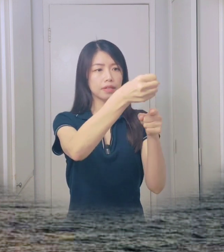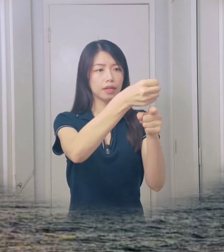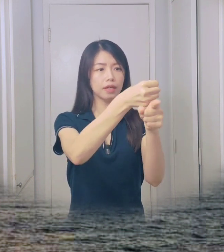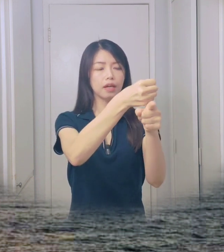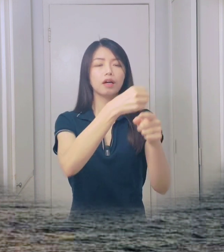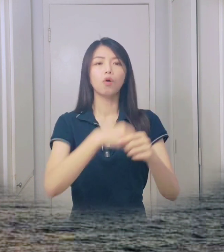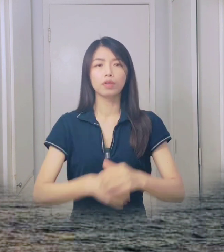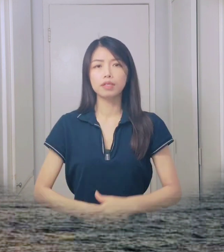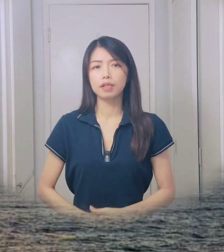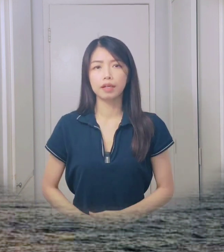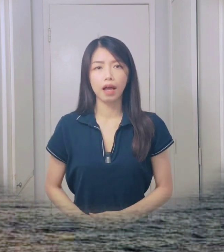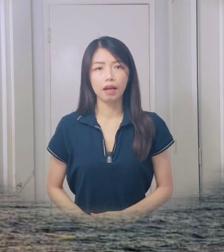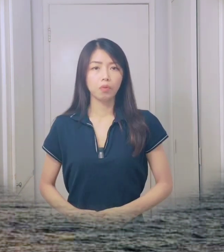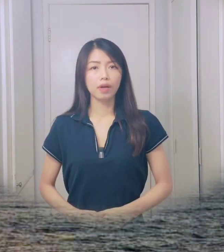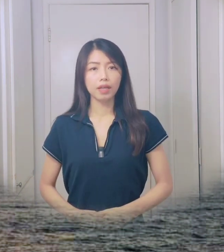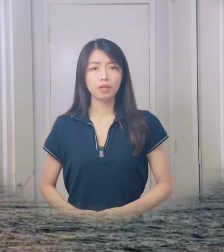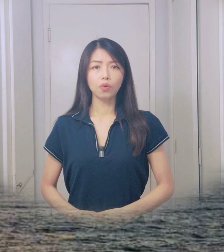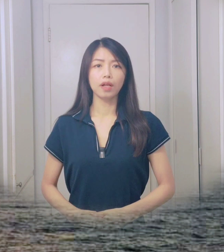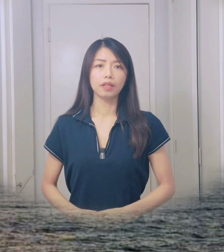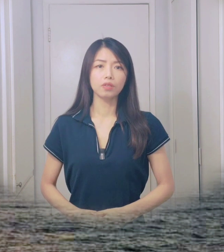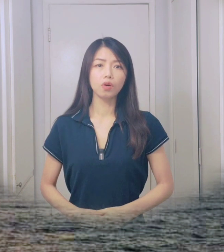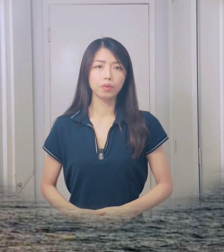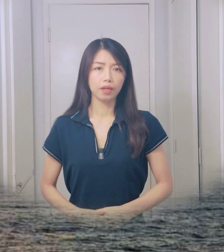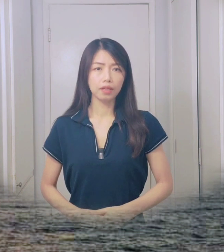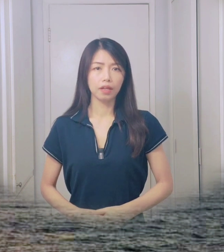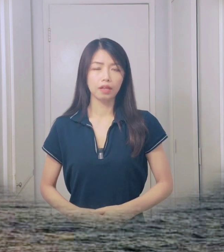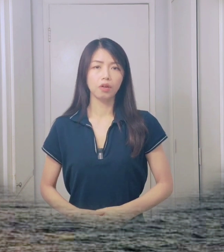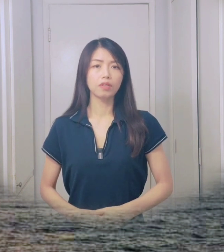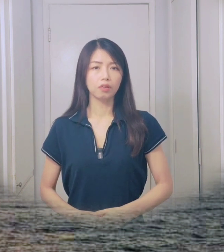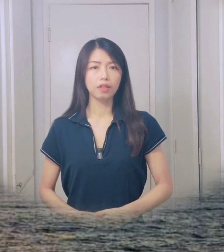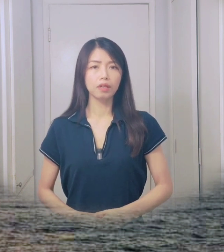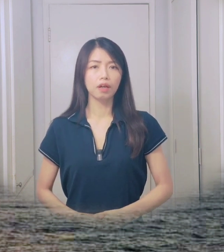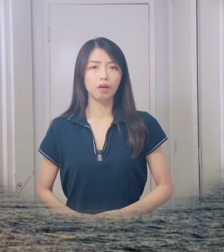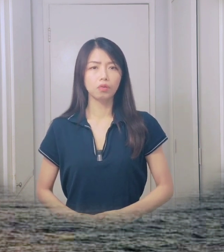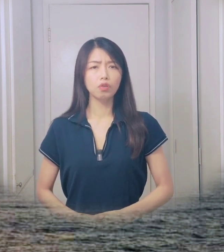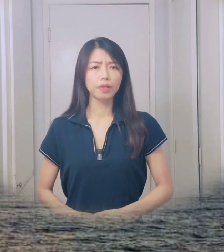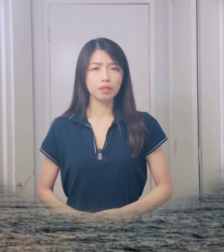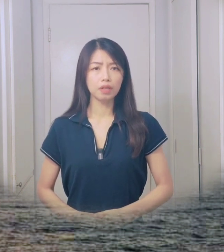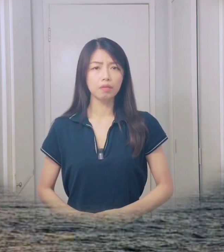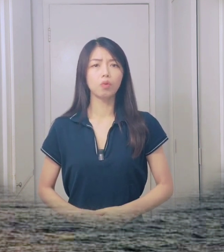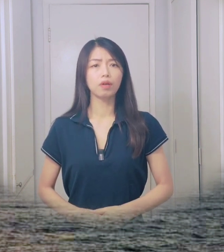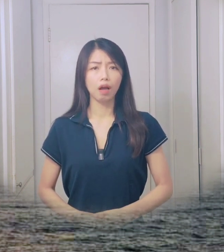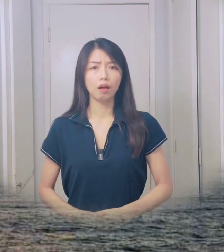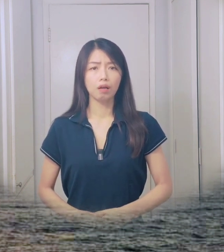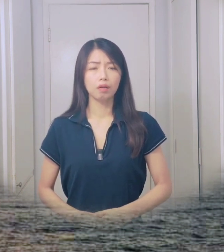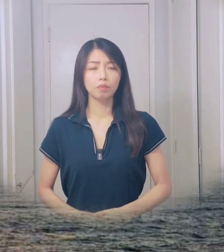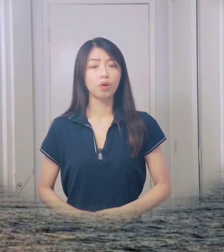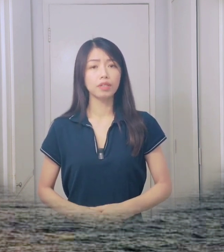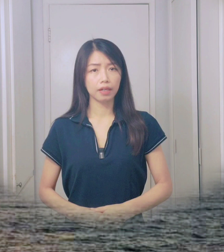주님의 뜻이 어디 있을까? 뭔가 장소를 나타내는 수어보다는 여기서는 주님의 뜻이